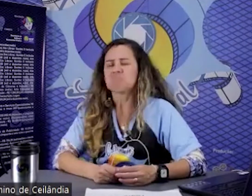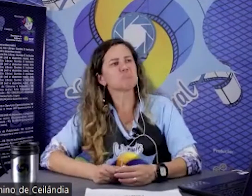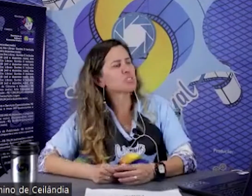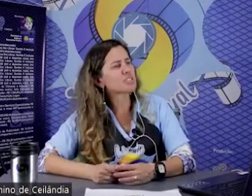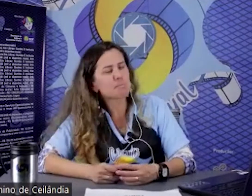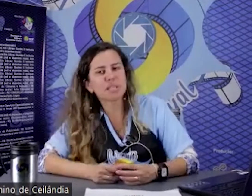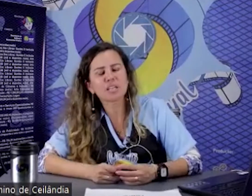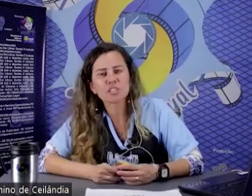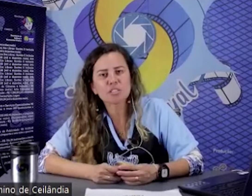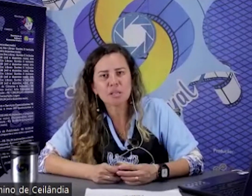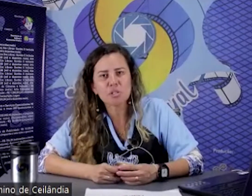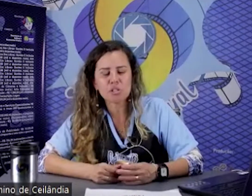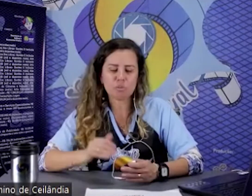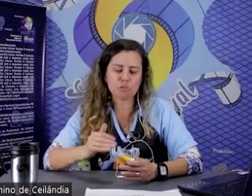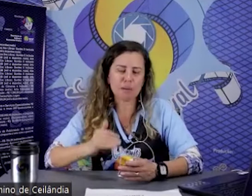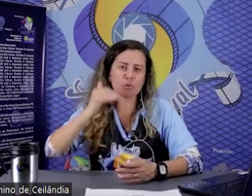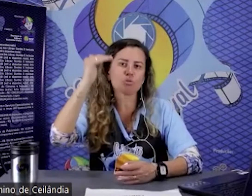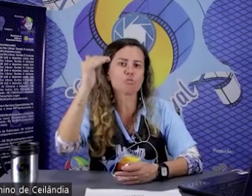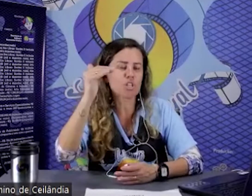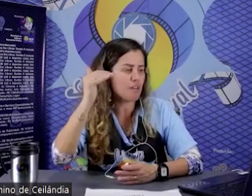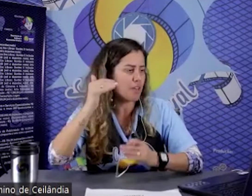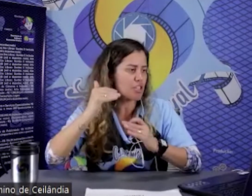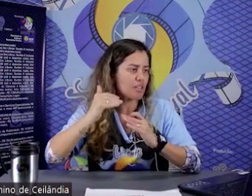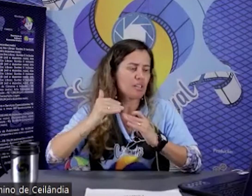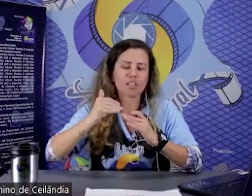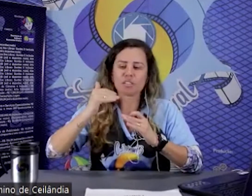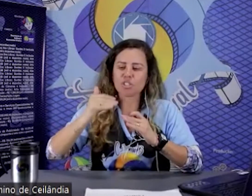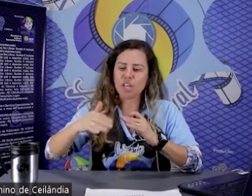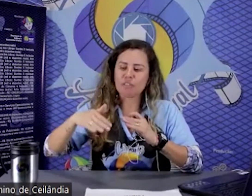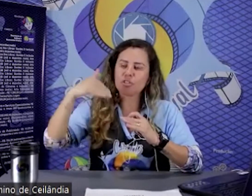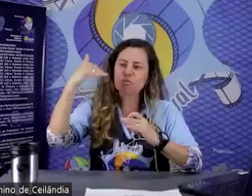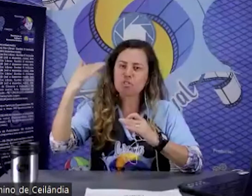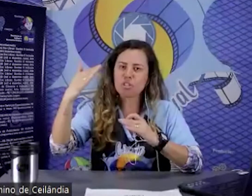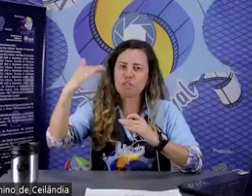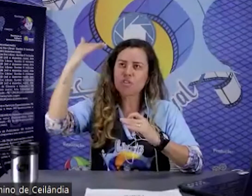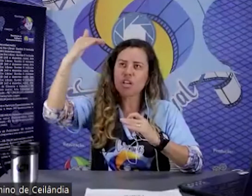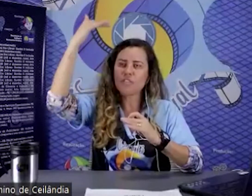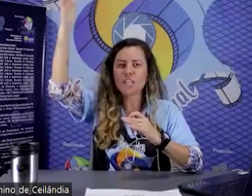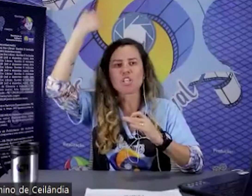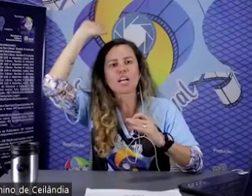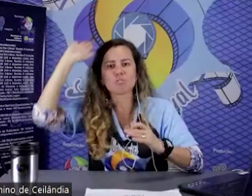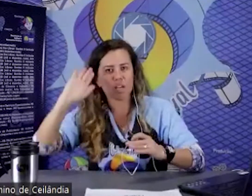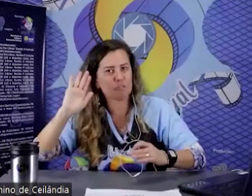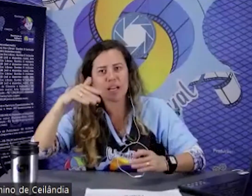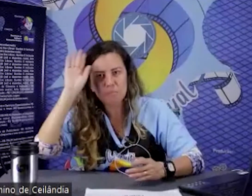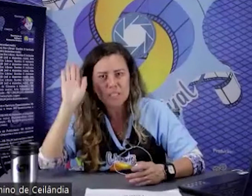Não sabia que ela tinha sido demitida. Deixa eu perguntar para o outro chefe. Aí tinha chefe disso, chefe, até chegar no chefe lá que manda